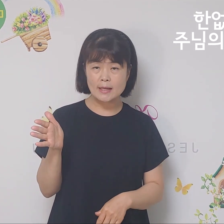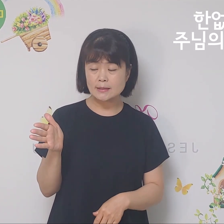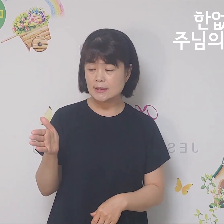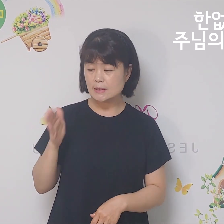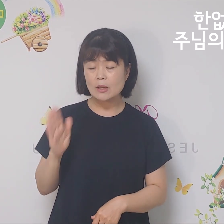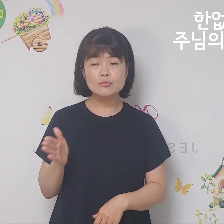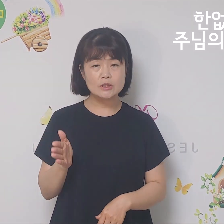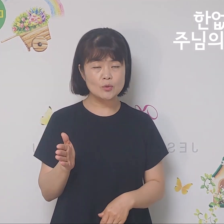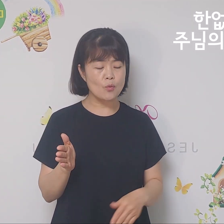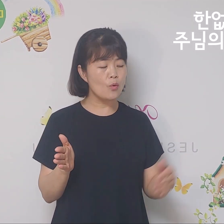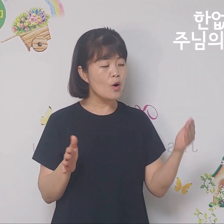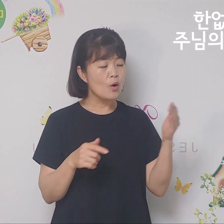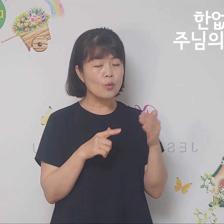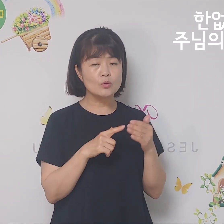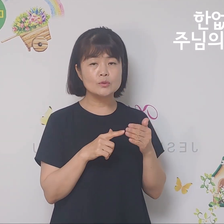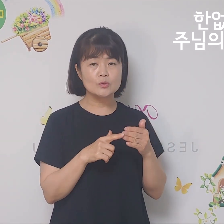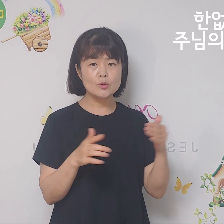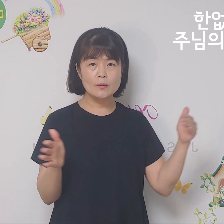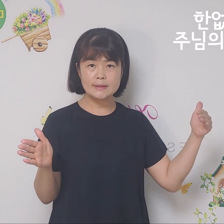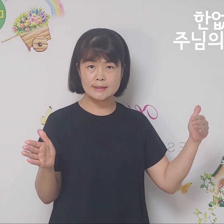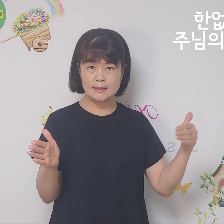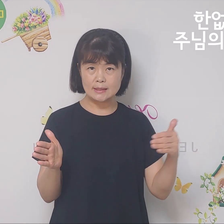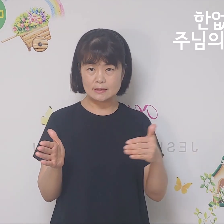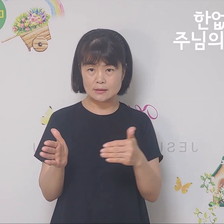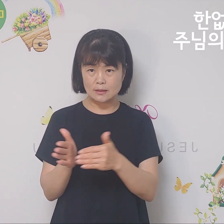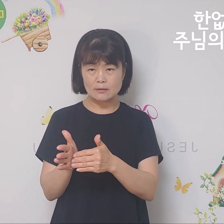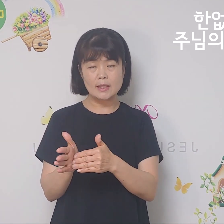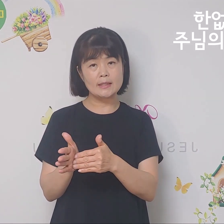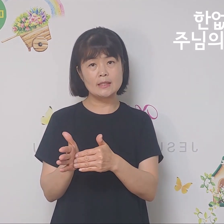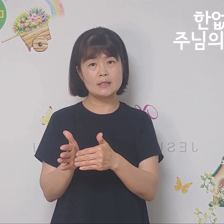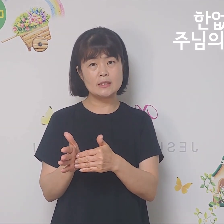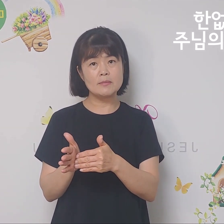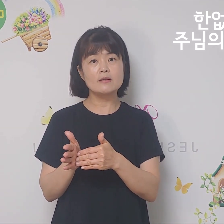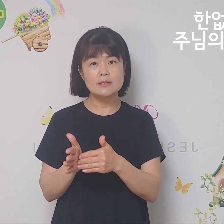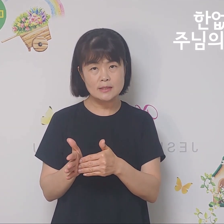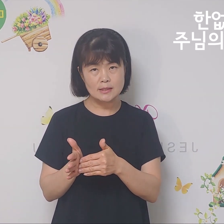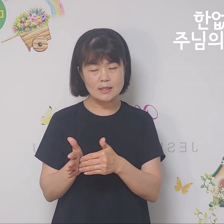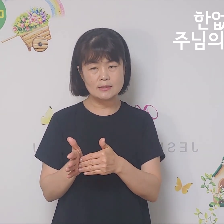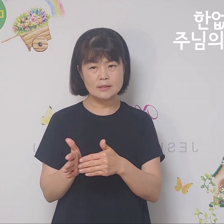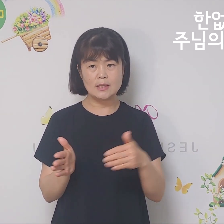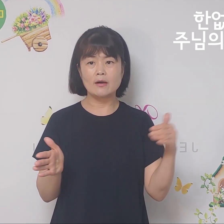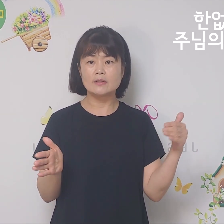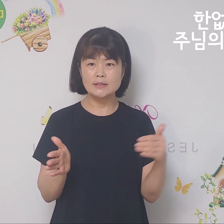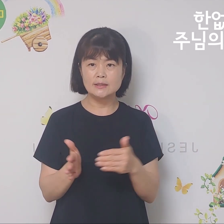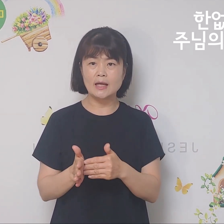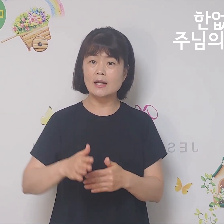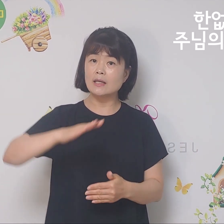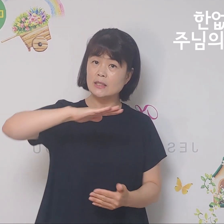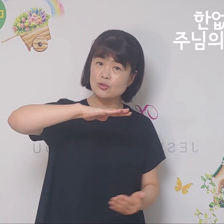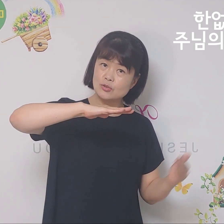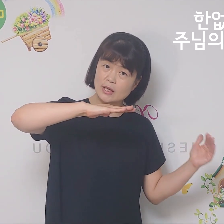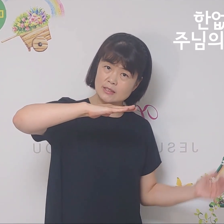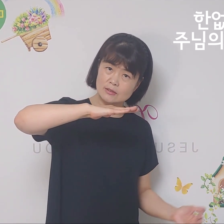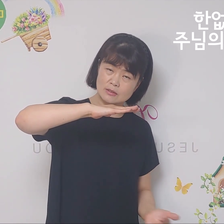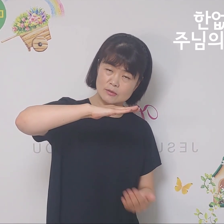손바닥을 세우시고 오른손 손끝을 이렇게 갖다 대시면 끝이란 뜻이에요. 끝. 아까 이루다는